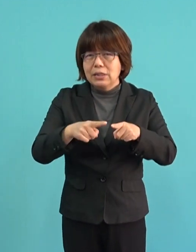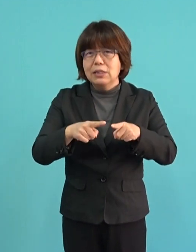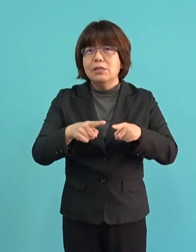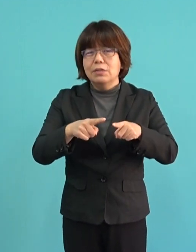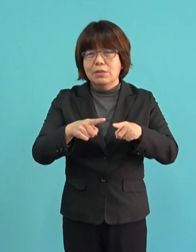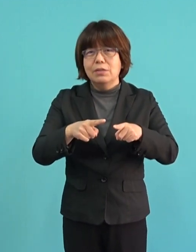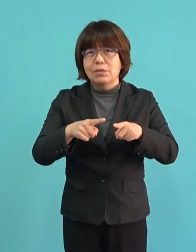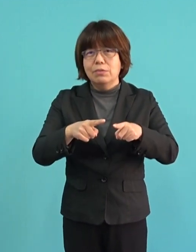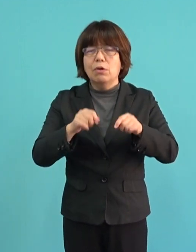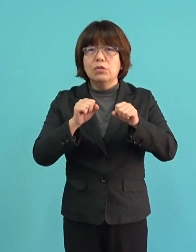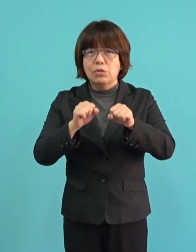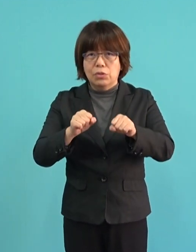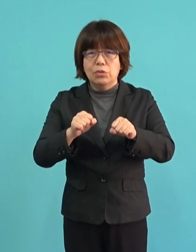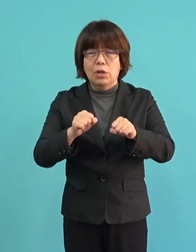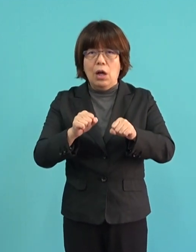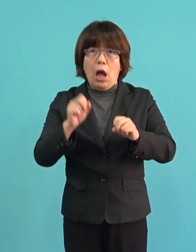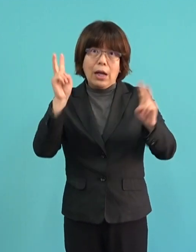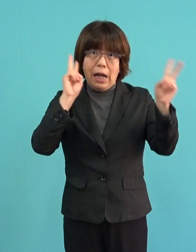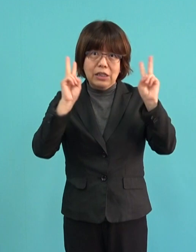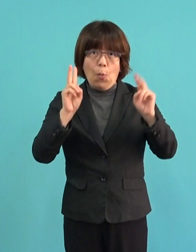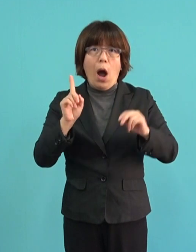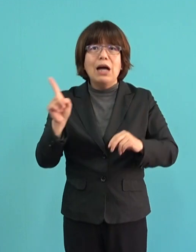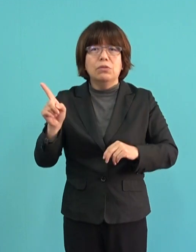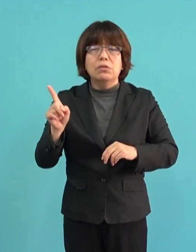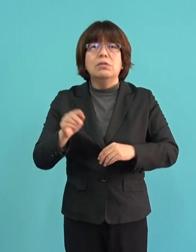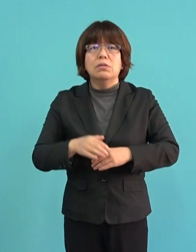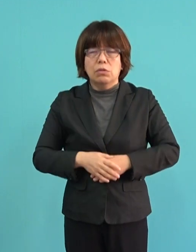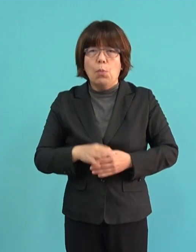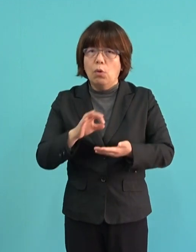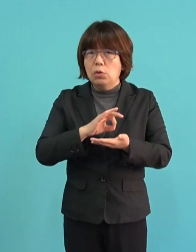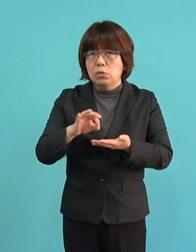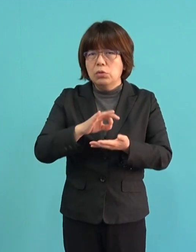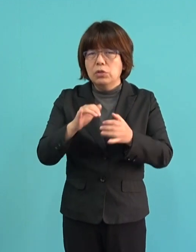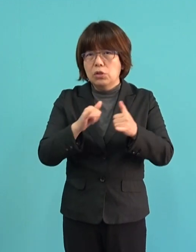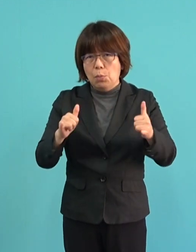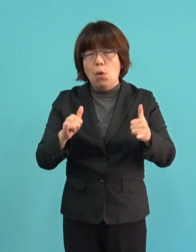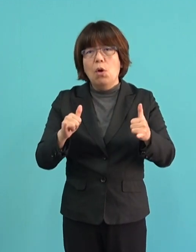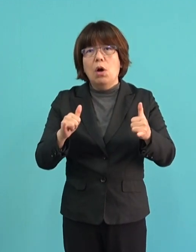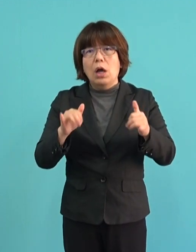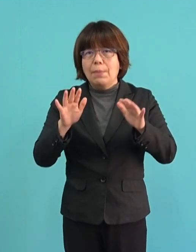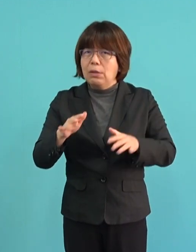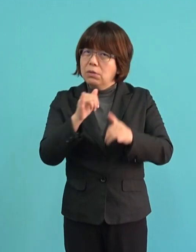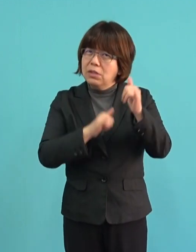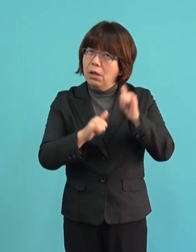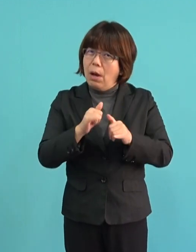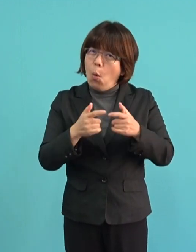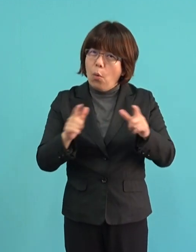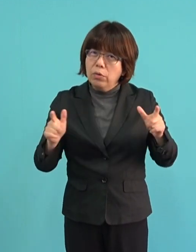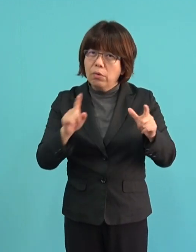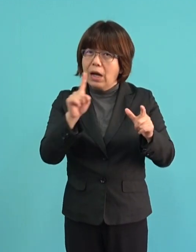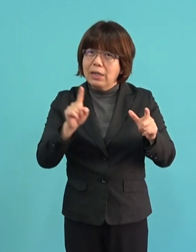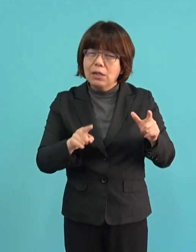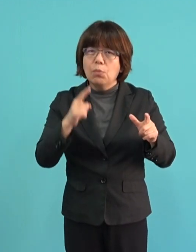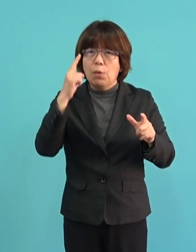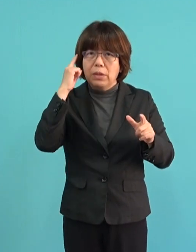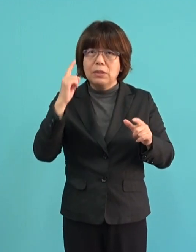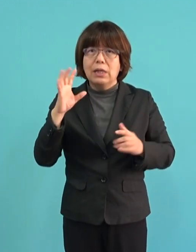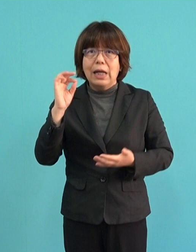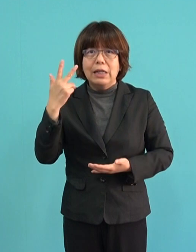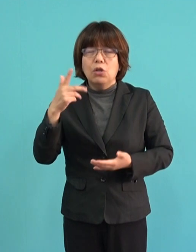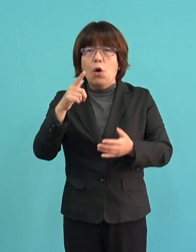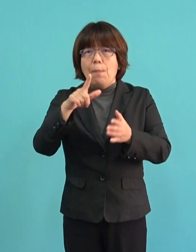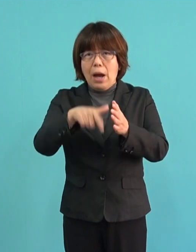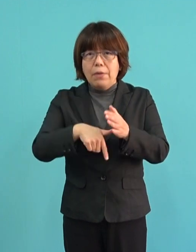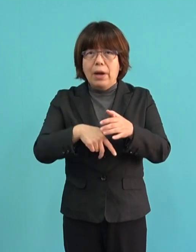なさる業態もありましてまあそういったところをご利用される方が比較的今の時代多いのかなというふうに思います習志野の場合